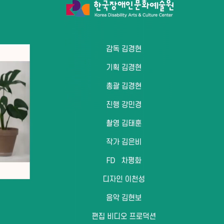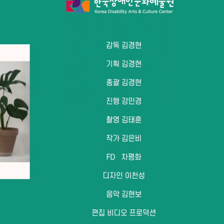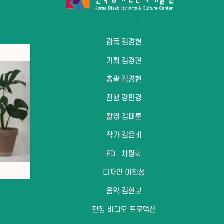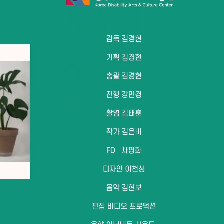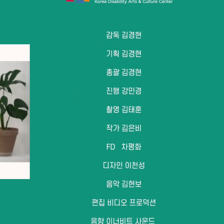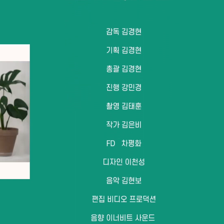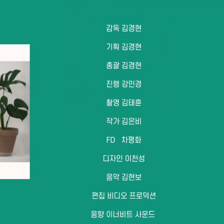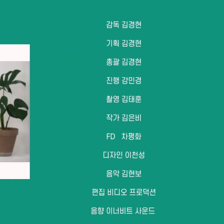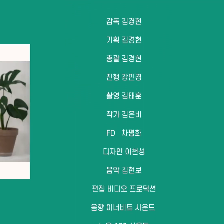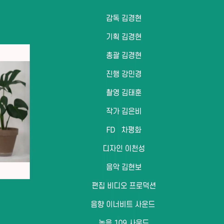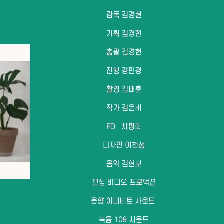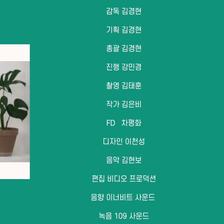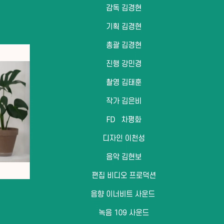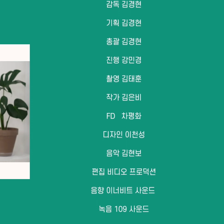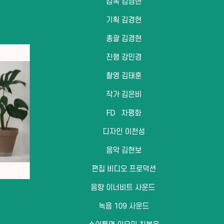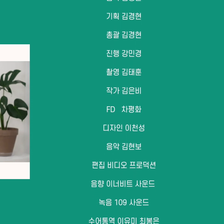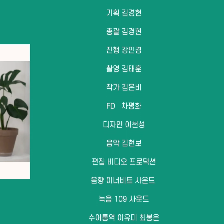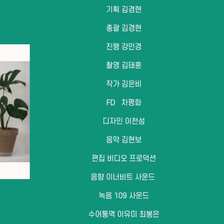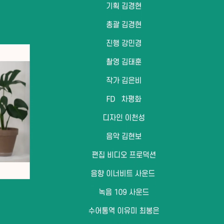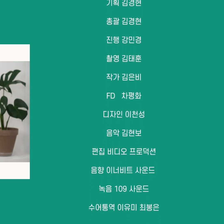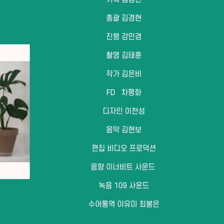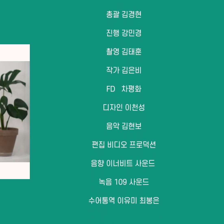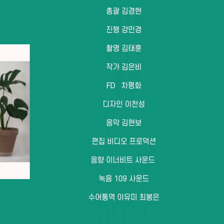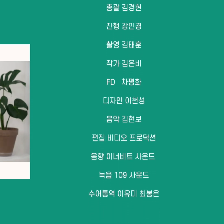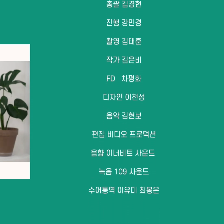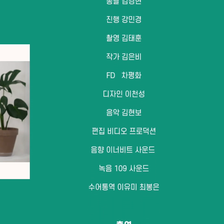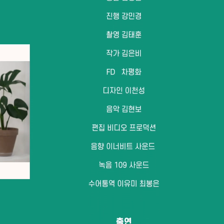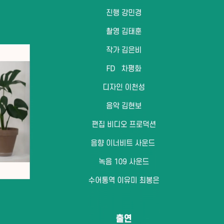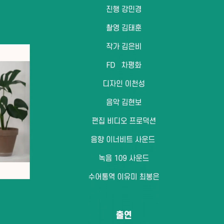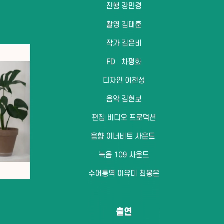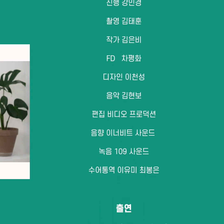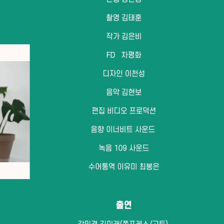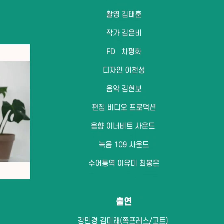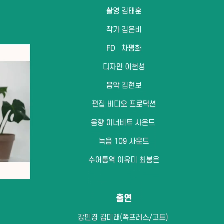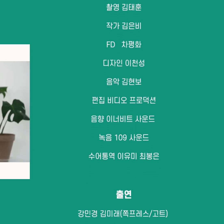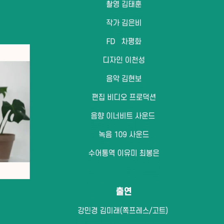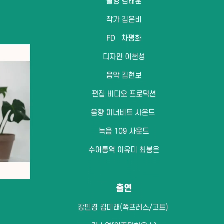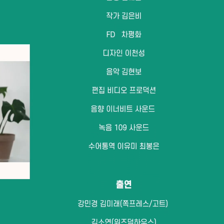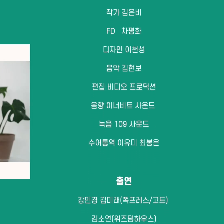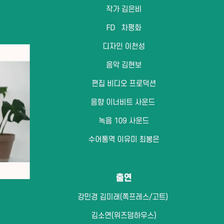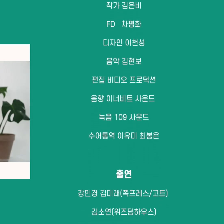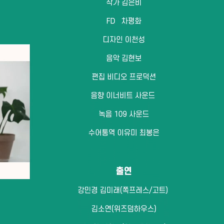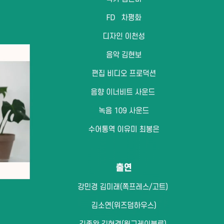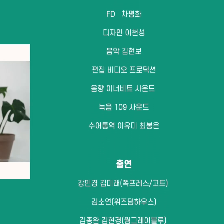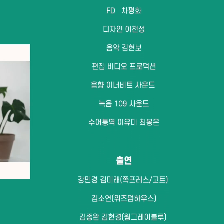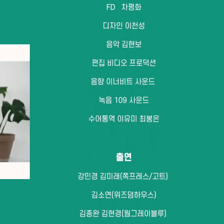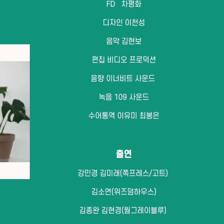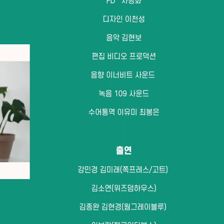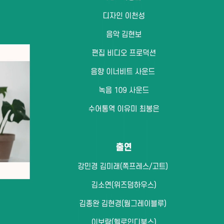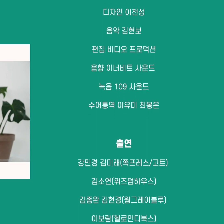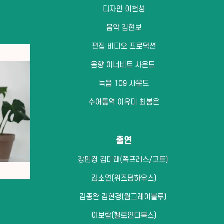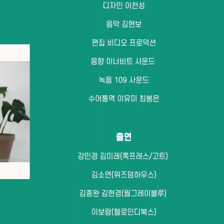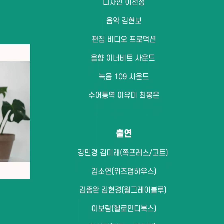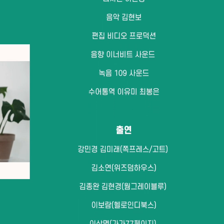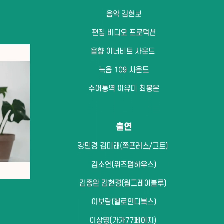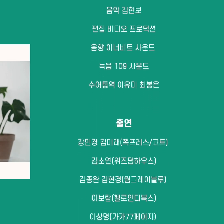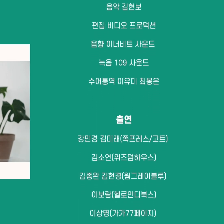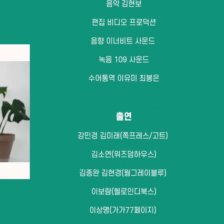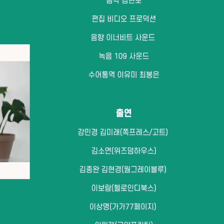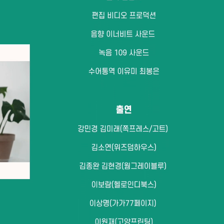받으면 또 항상 열등감에 찬 책방지기의 답변을 막 하거든요. 매력. 일단 제가 있으니까 당연히 매력 있을